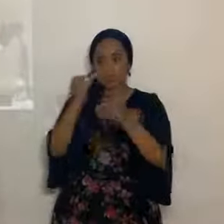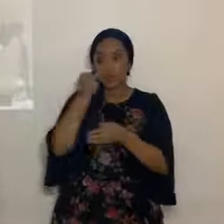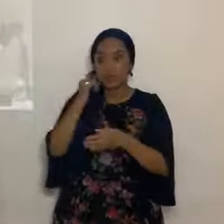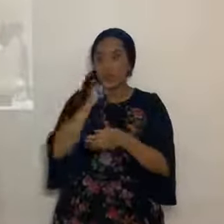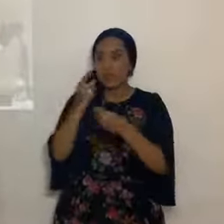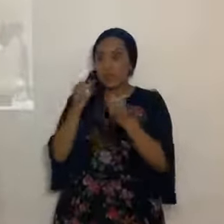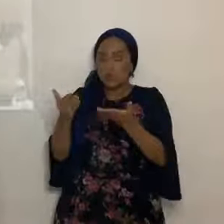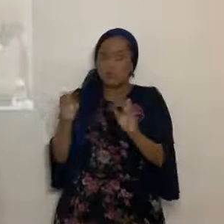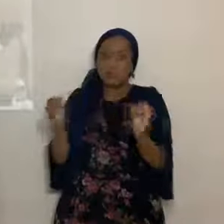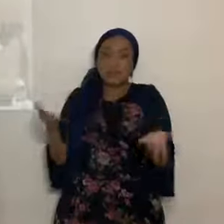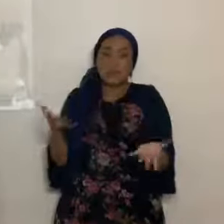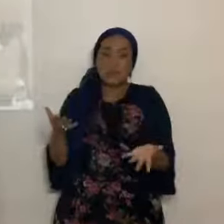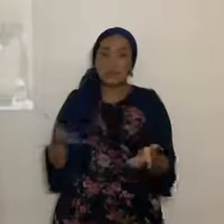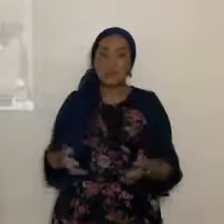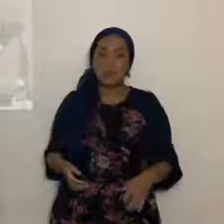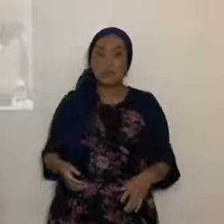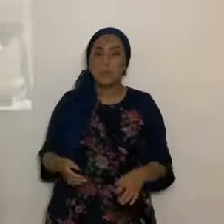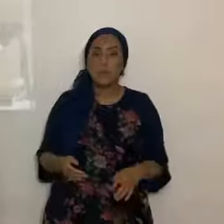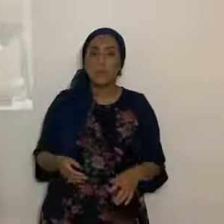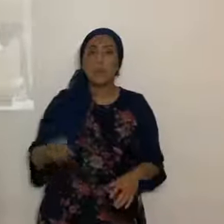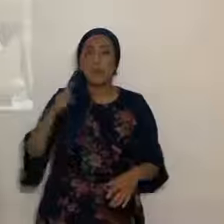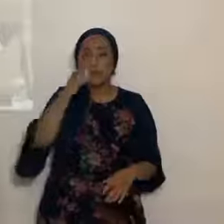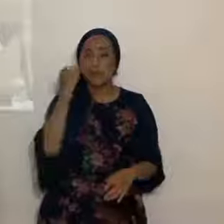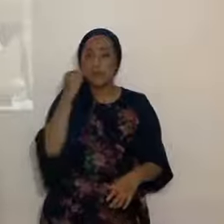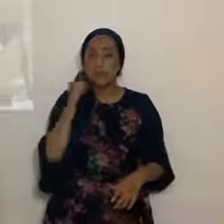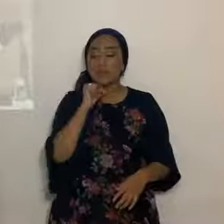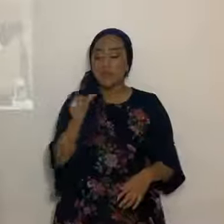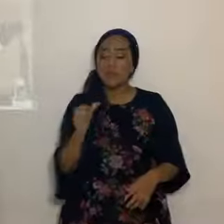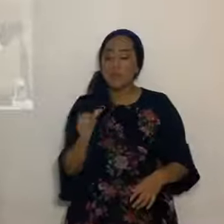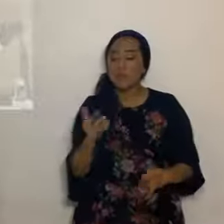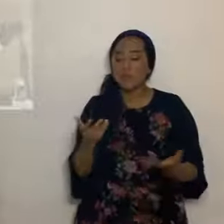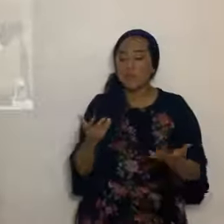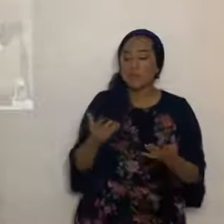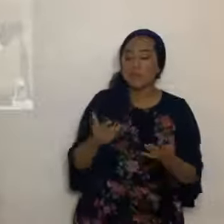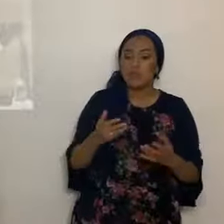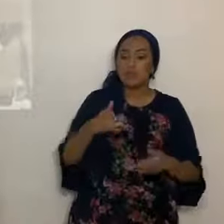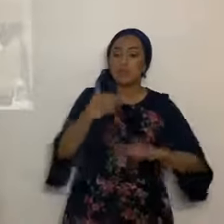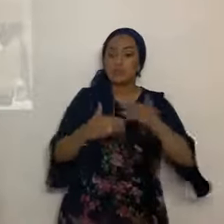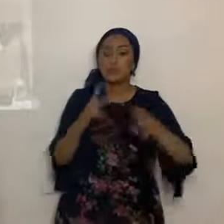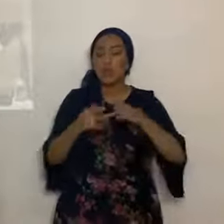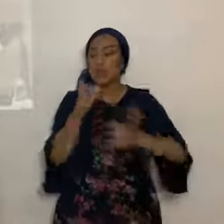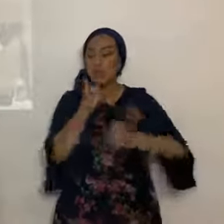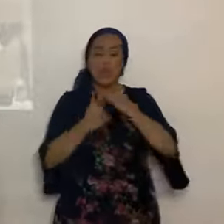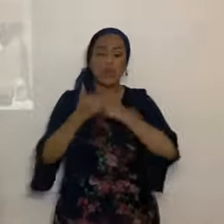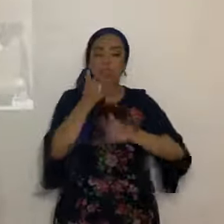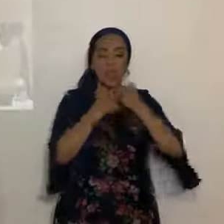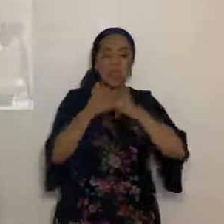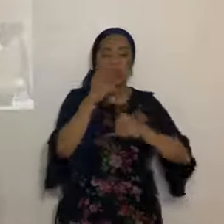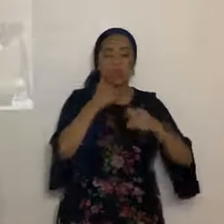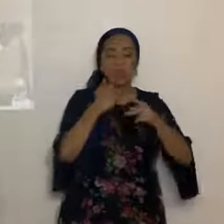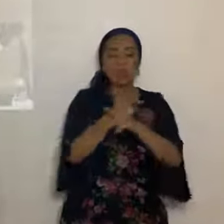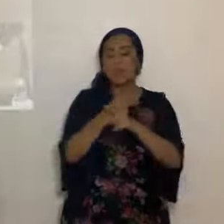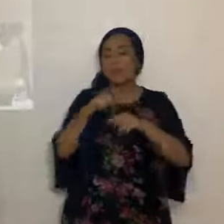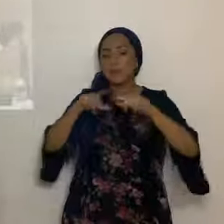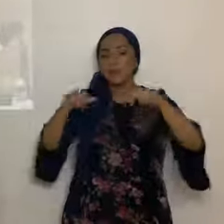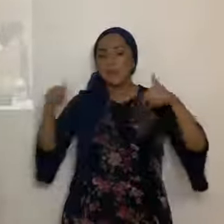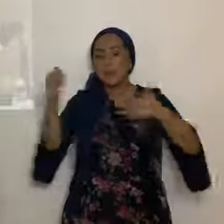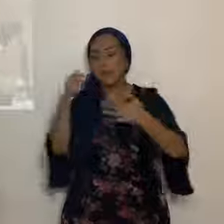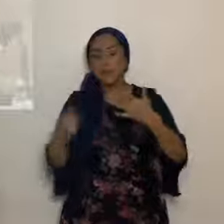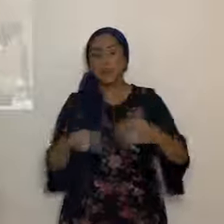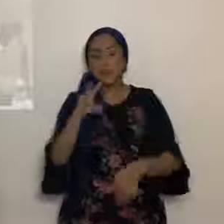hacer sanada. Porque si no, entonces se van cometiendo errores terribles, etcétera, etcétera.